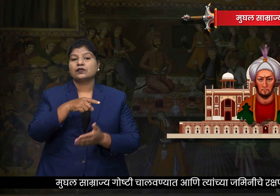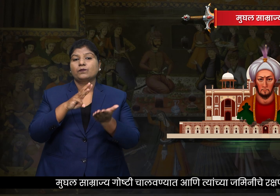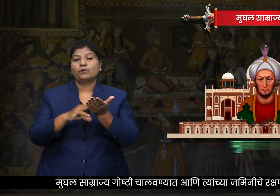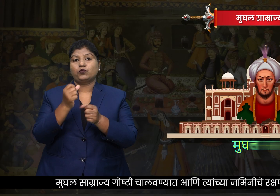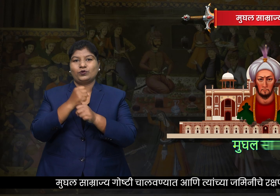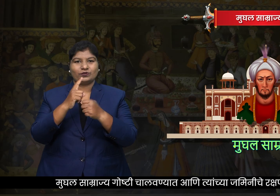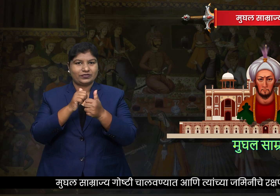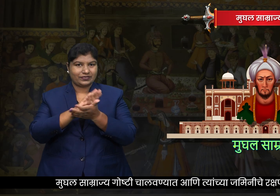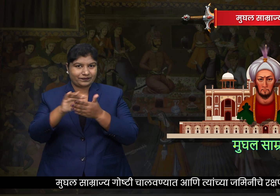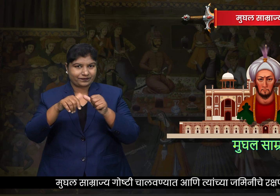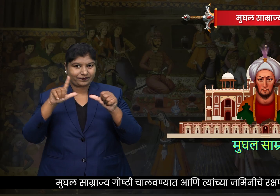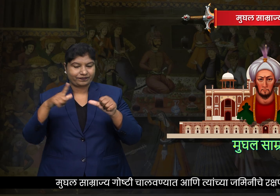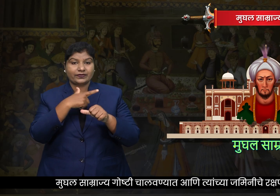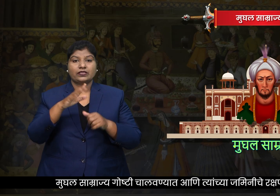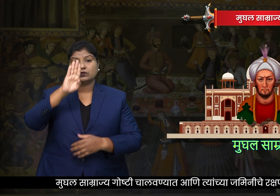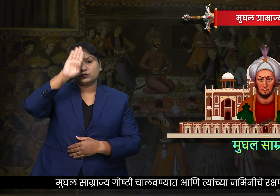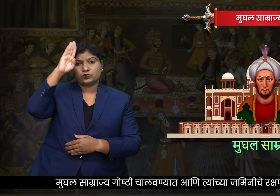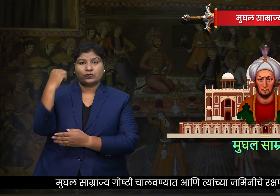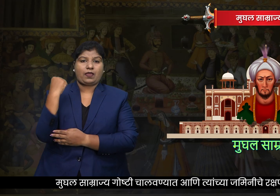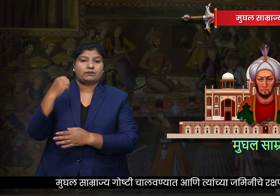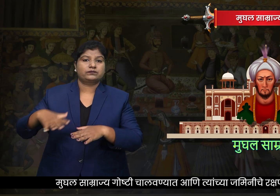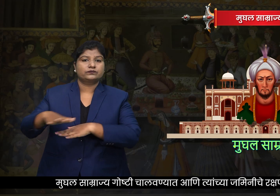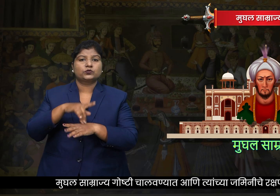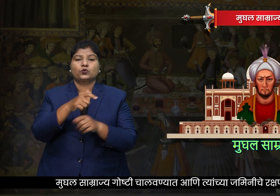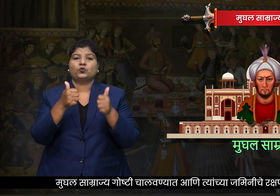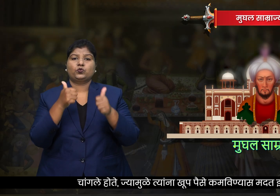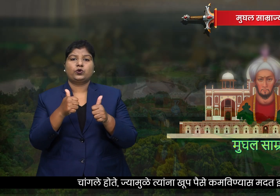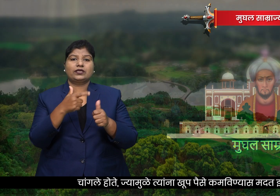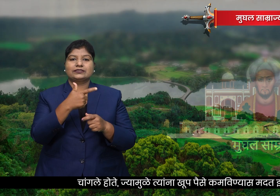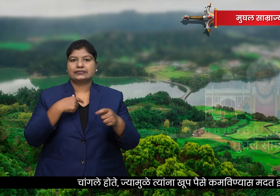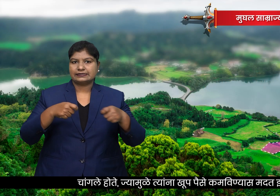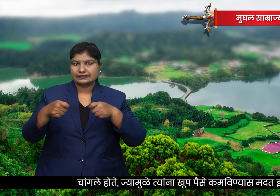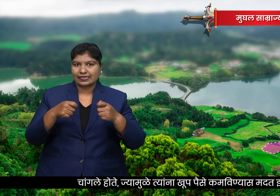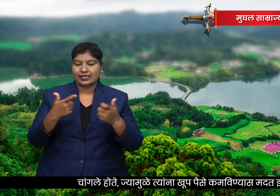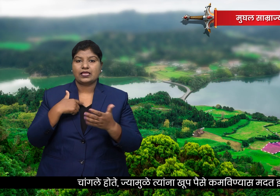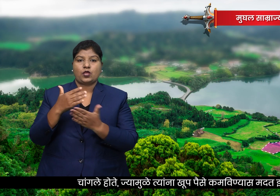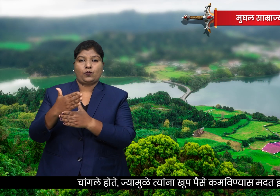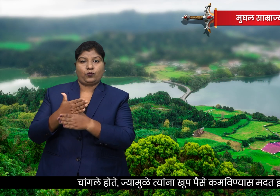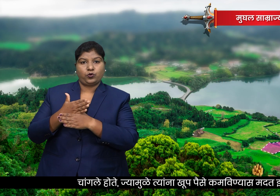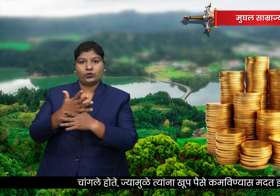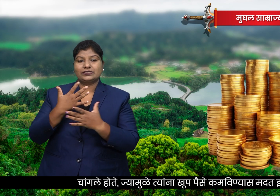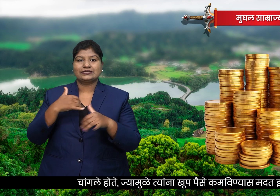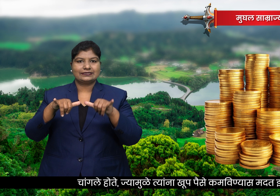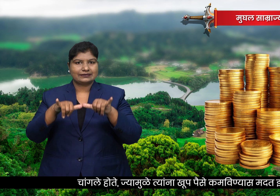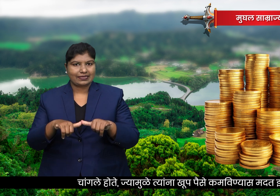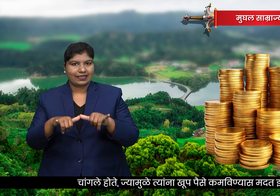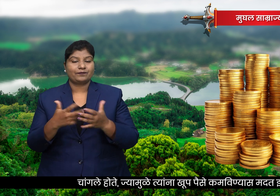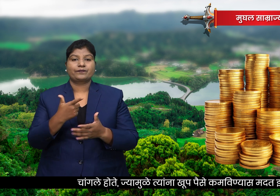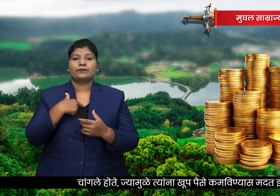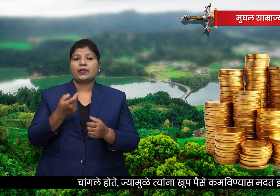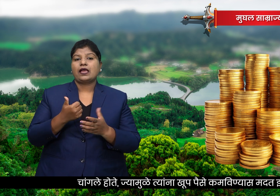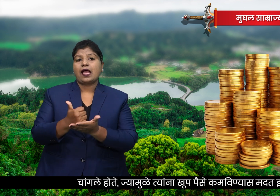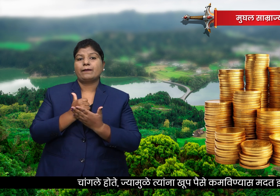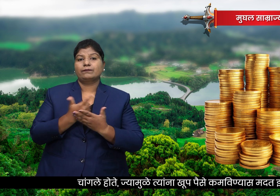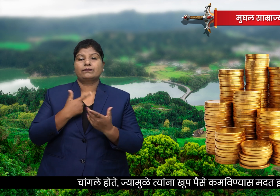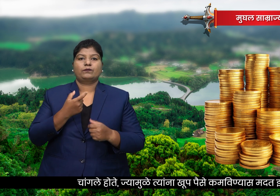साम्राज्यांच्या गोष्टी चालवण्यात आणि त्यांची जमिनीचे रक्षण करण्यात चांगले होते, ज्यामुळे त्यांना खूप पैसे कमवण्यास